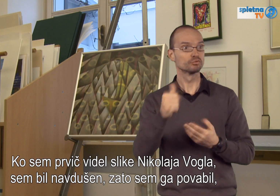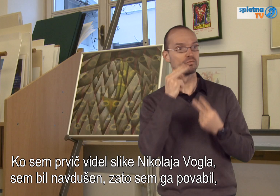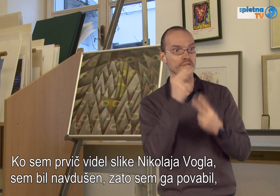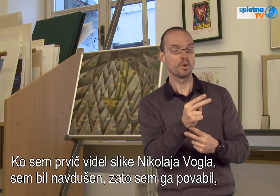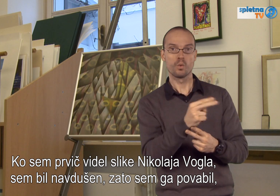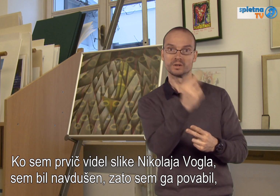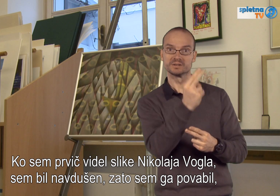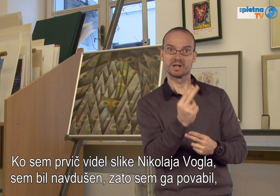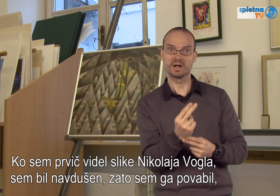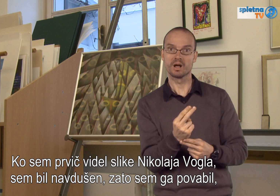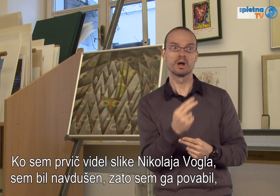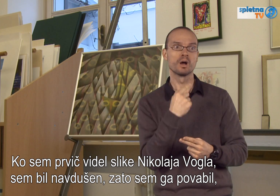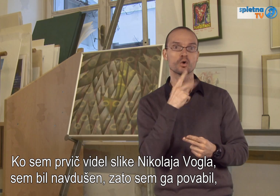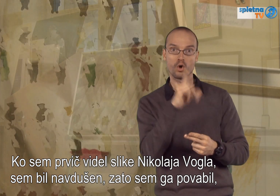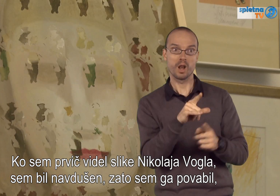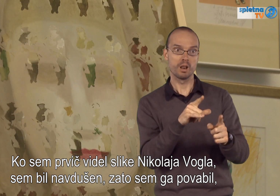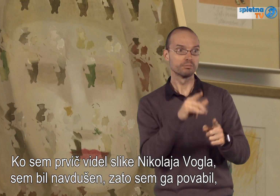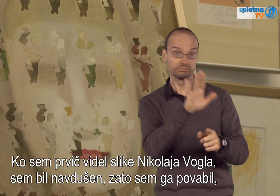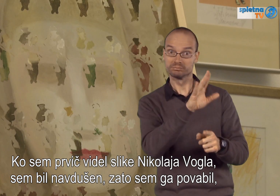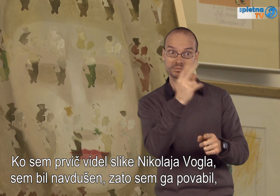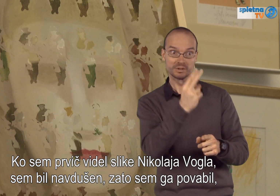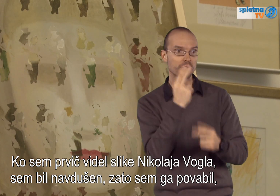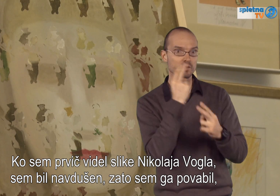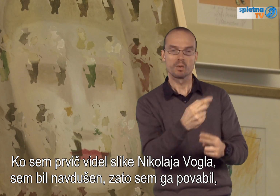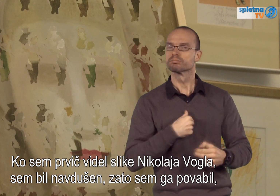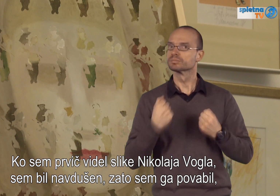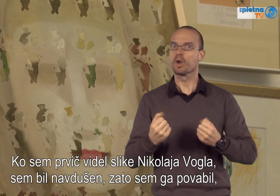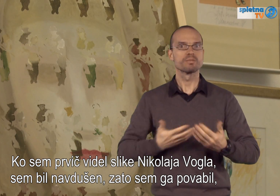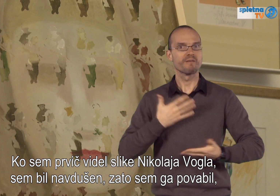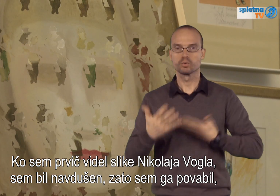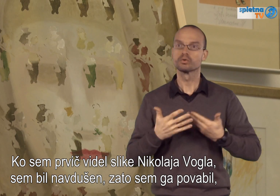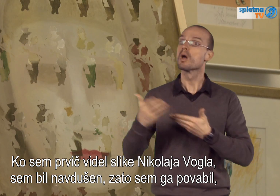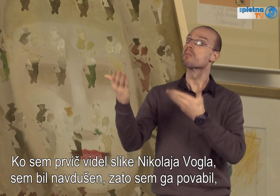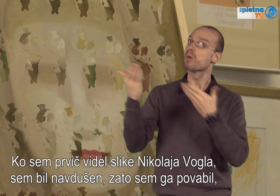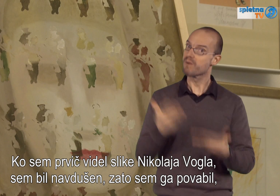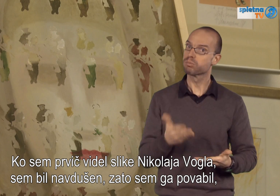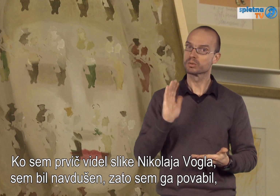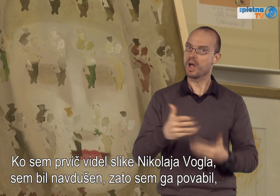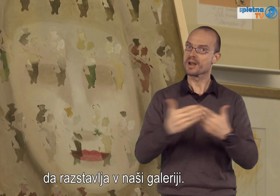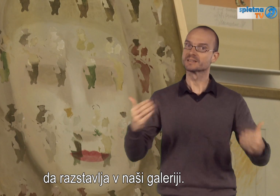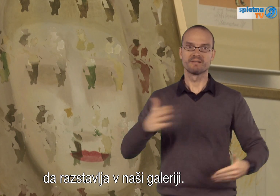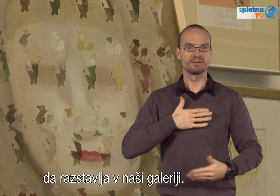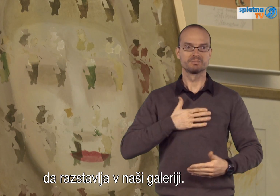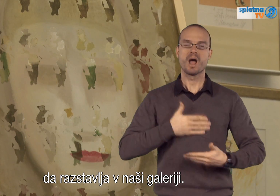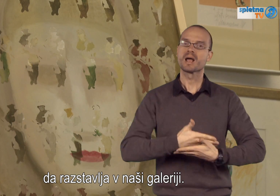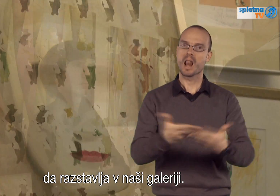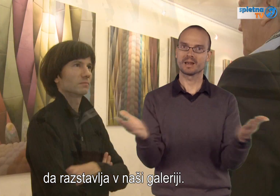prvičkrat videl slike od Nikolaja Vogla, sem bil navdušen in zato sem ga povabil, da razstavlja v naši